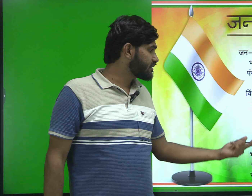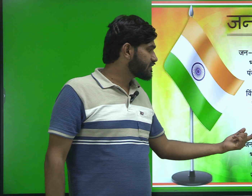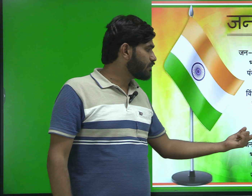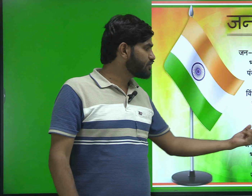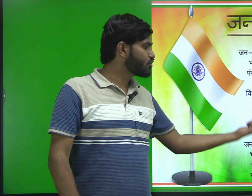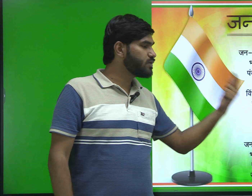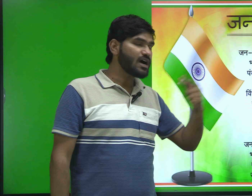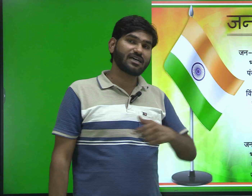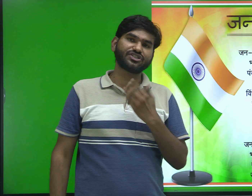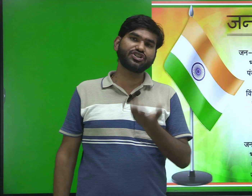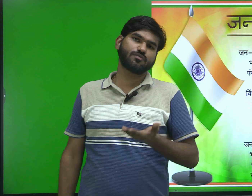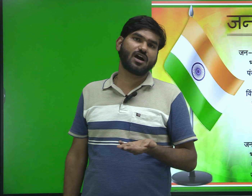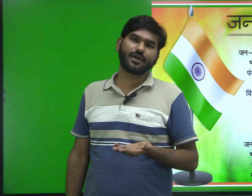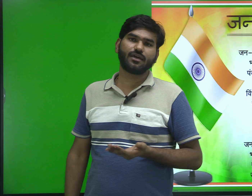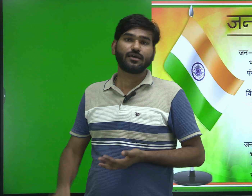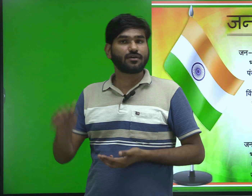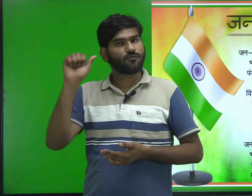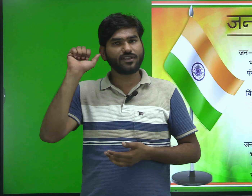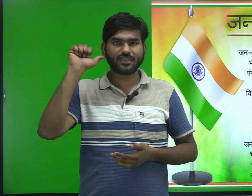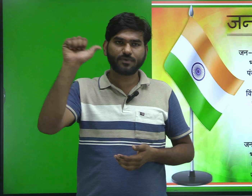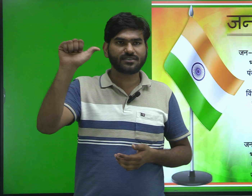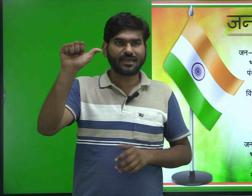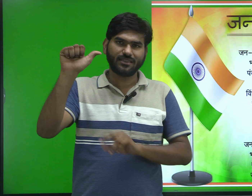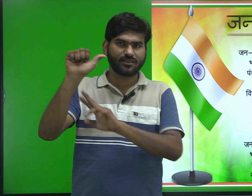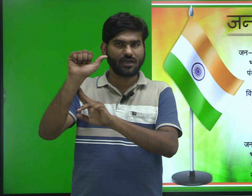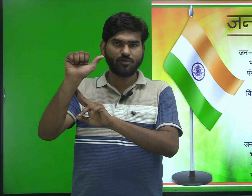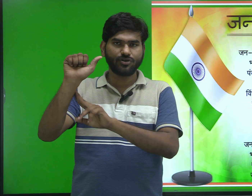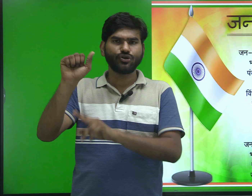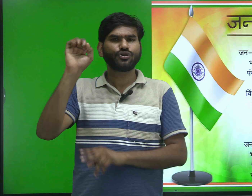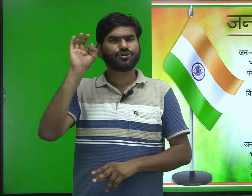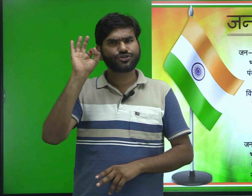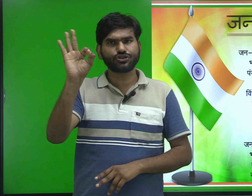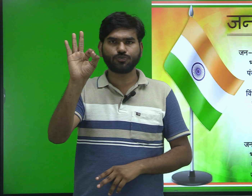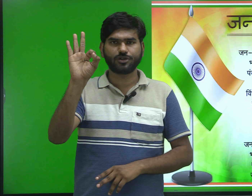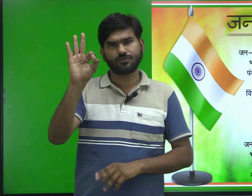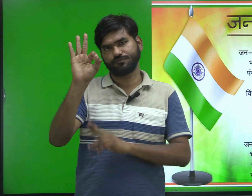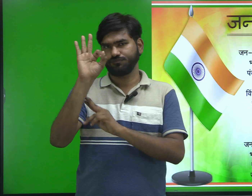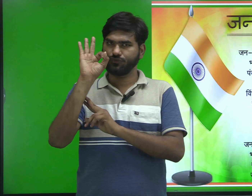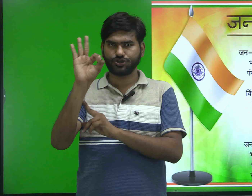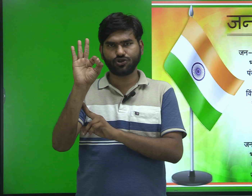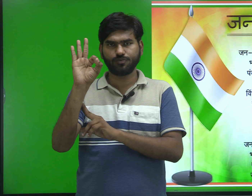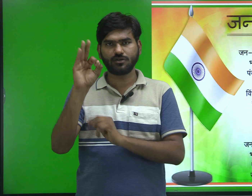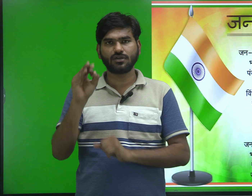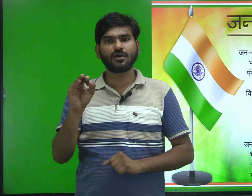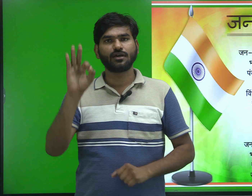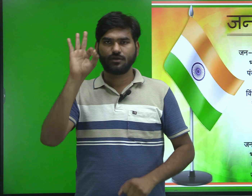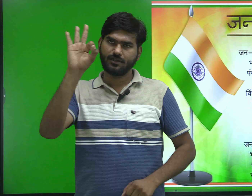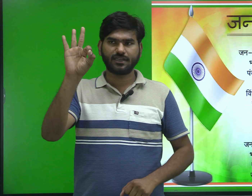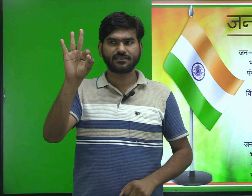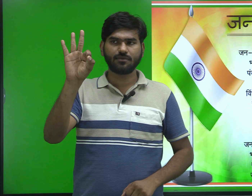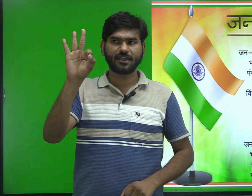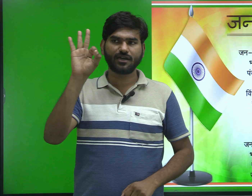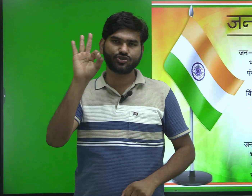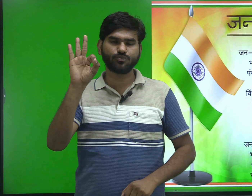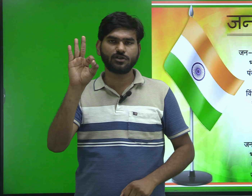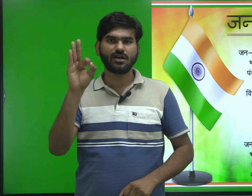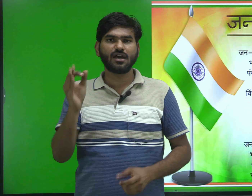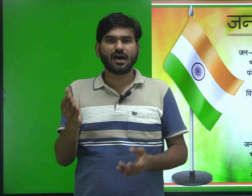तब शुभ आशीष मांगे, वही तब का साइन, तब शुभ, शुभ ये सेम रहेगा, शुभ